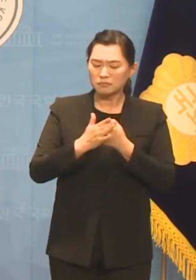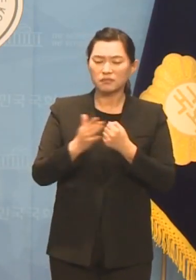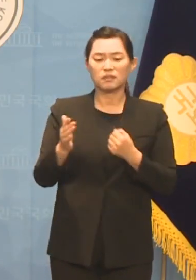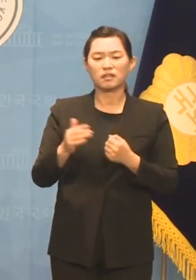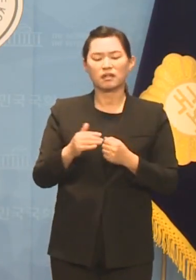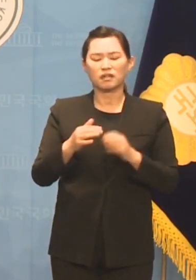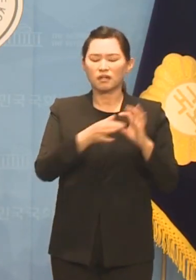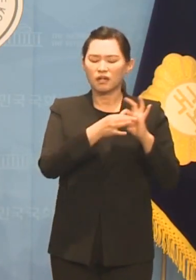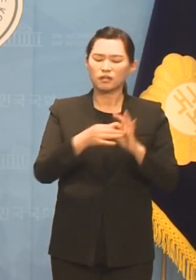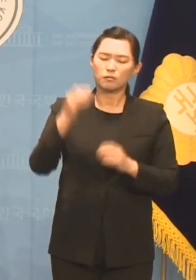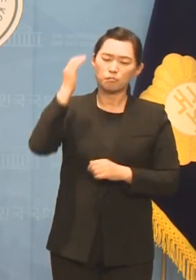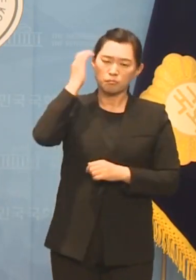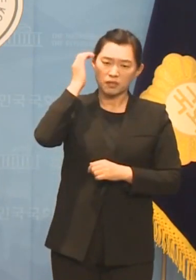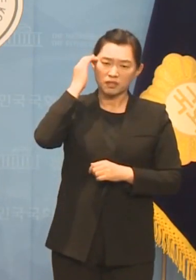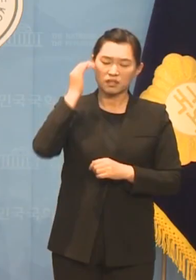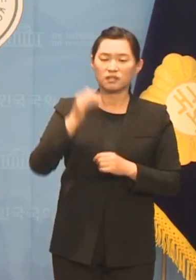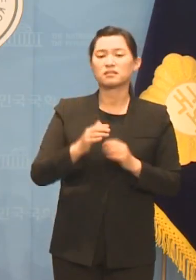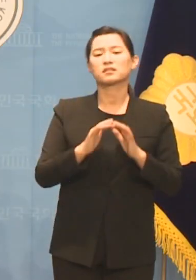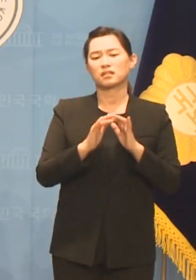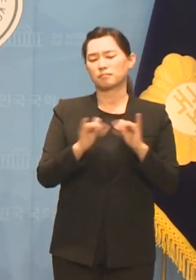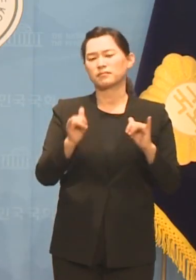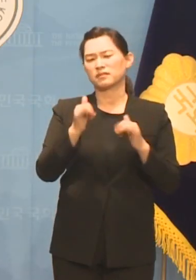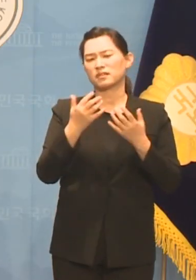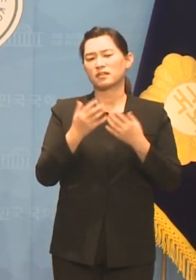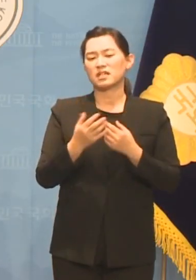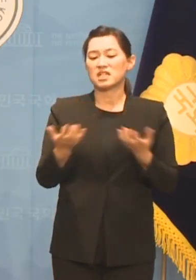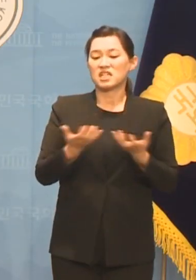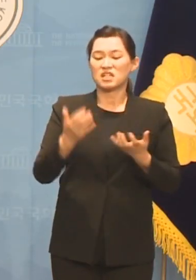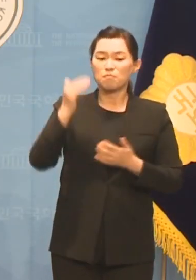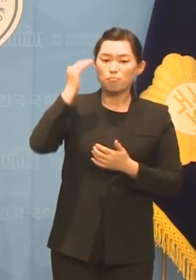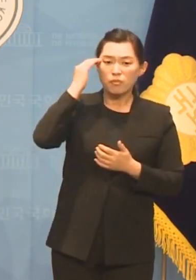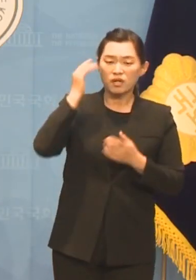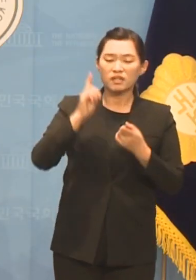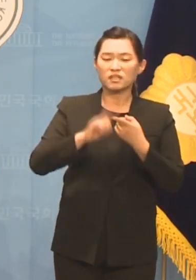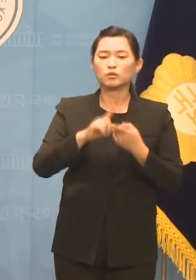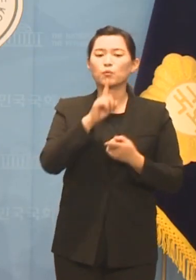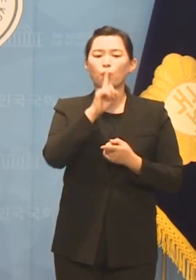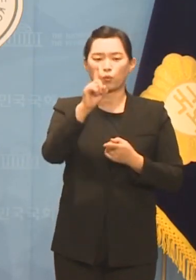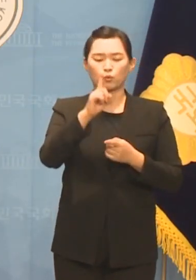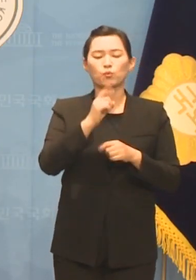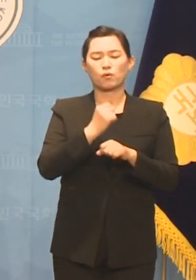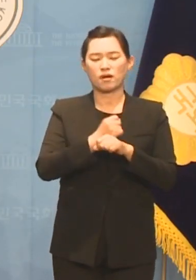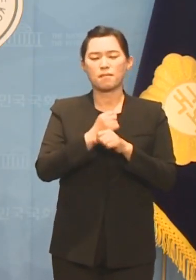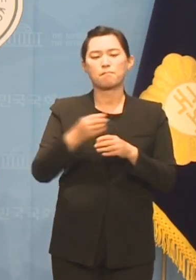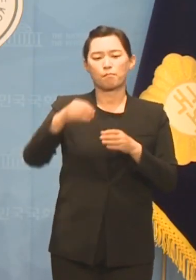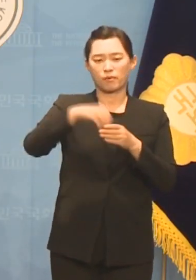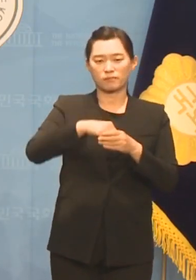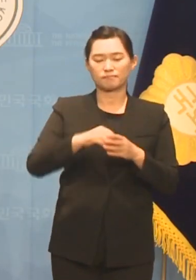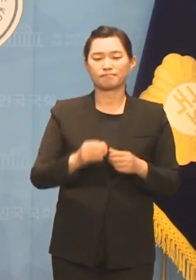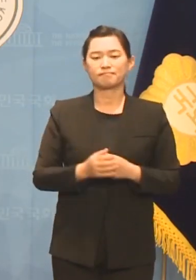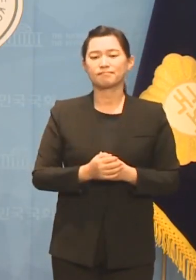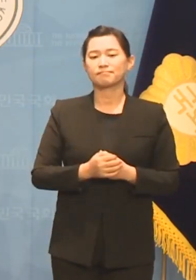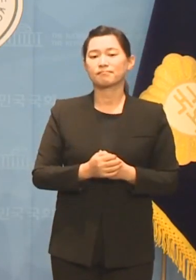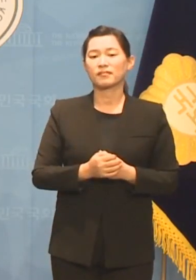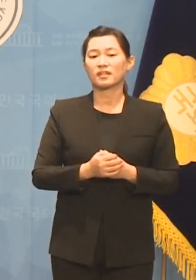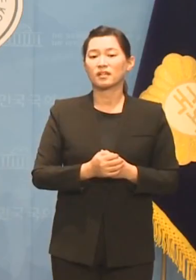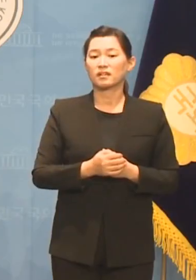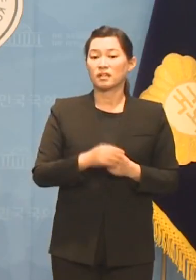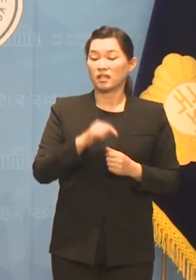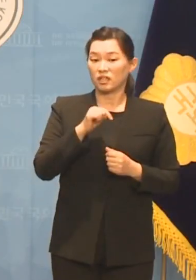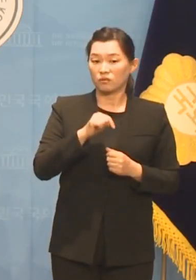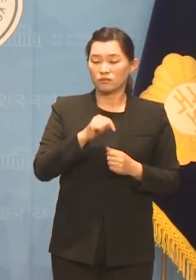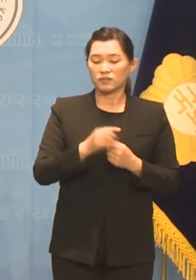지속적으로 방해한 성명불상자들도 업무방해죄 혐의로 고소 대상에 포함시켰습니다.